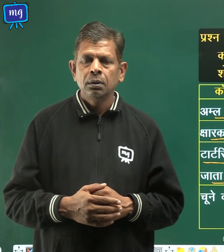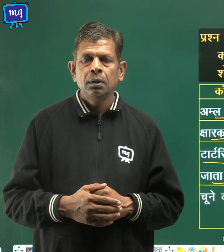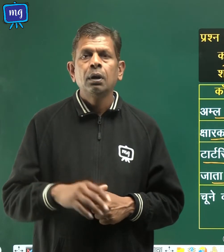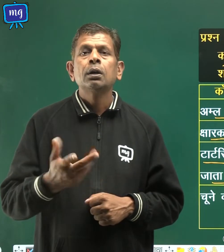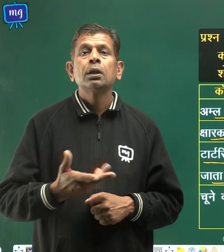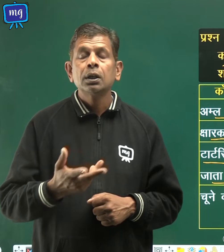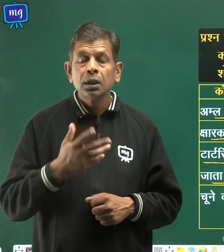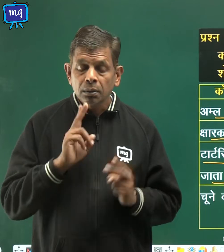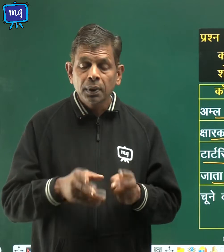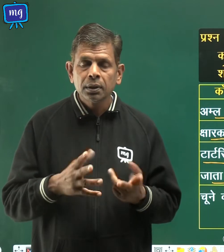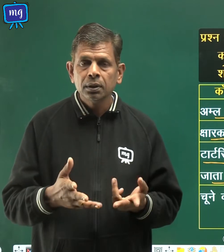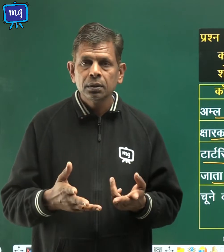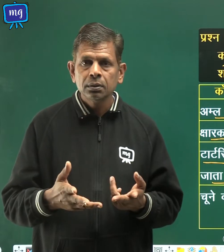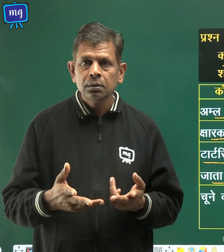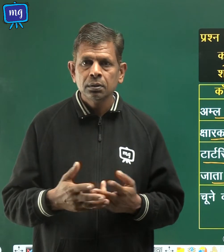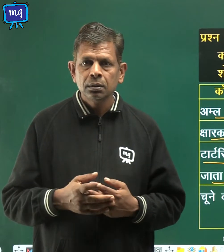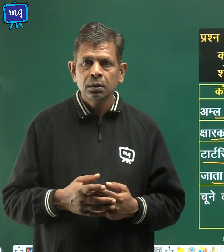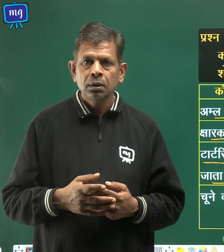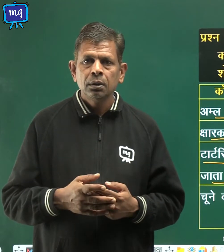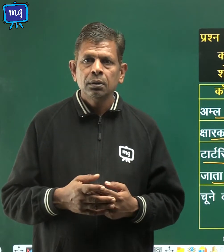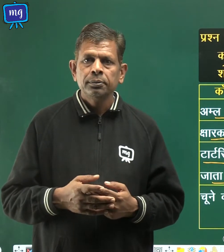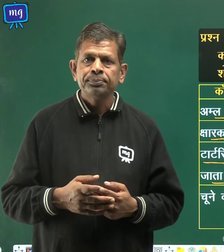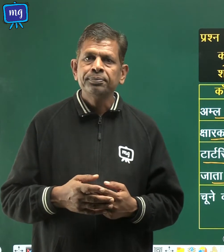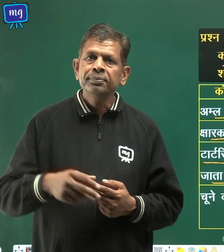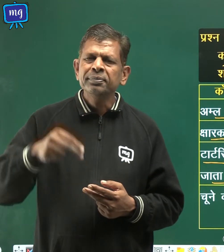बच्चों किस में पाया जाता है? इमली,